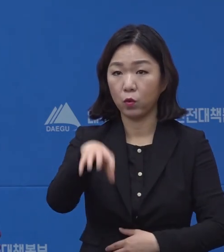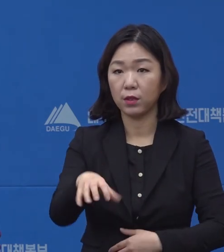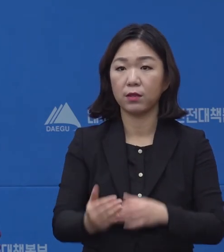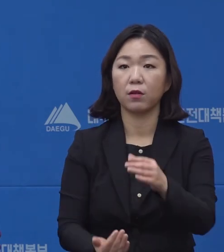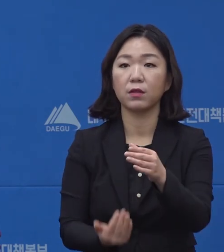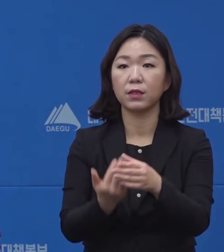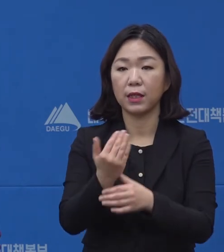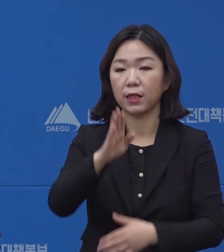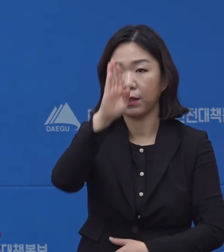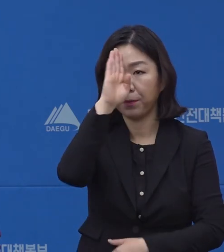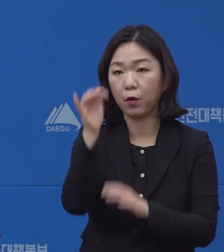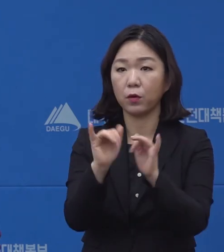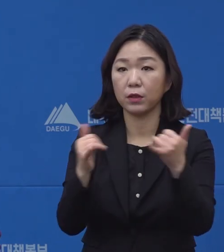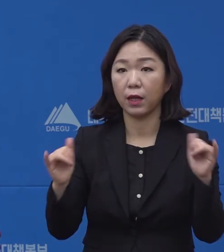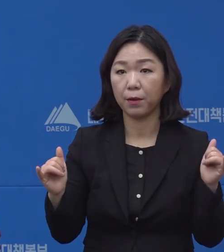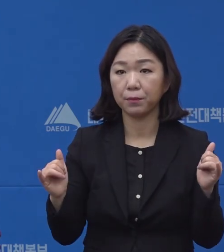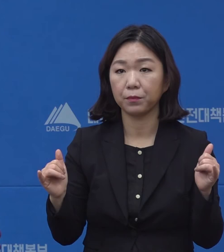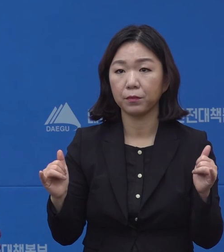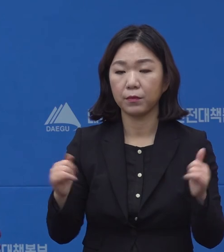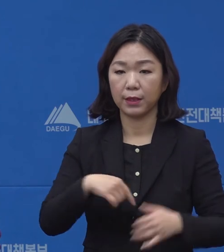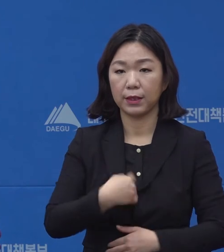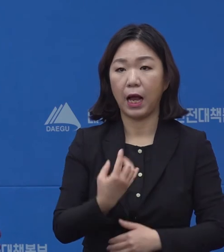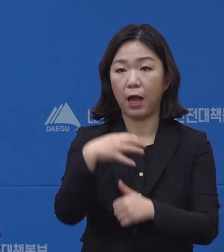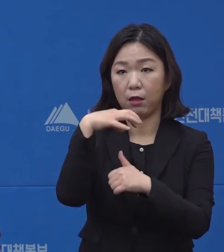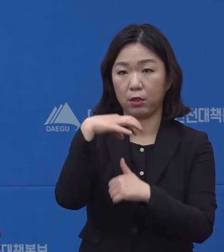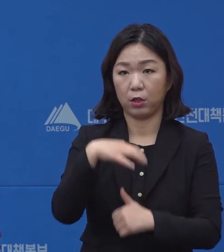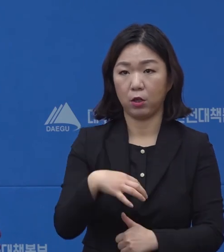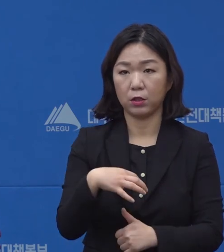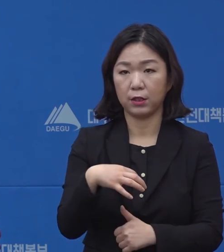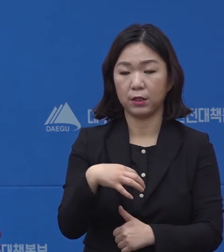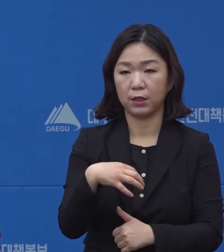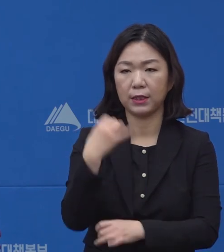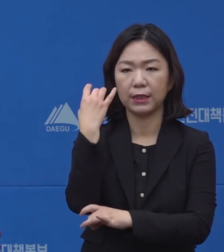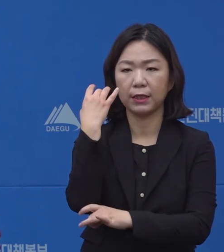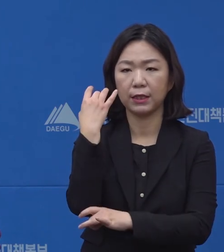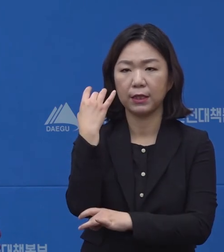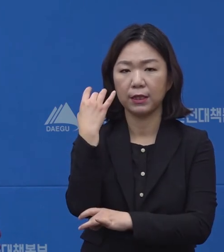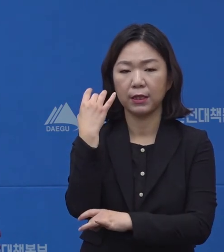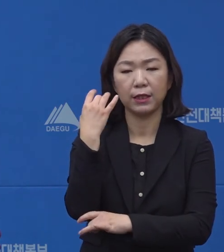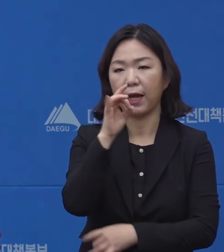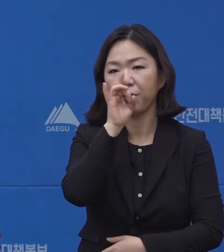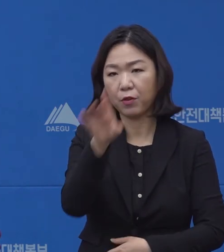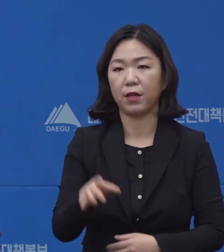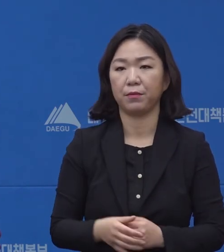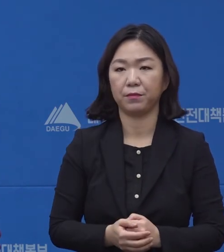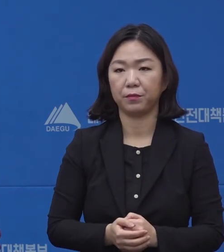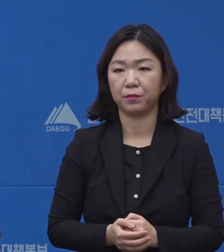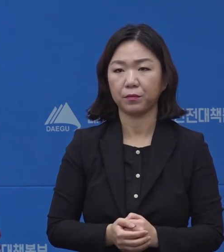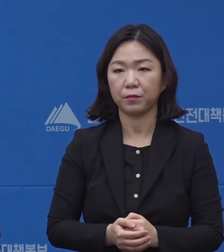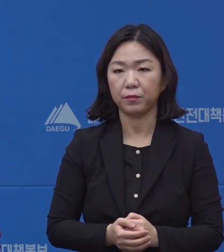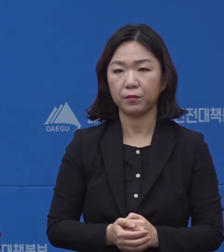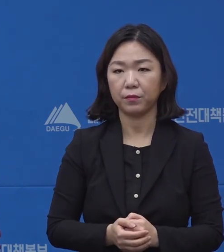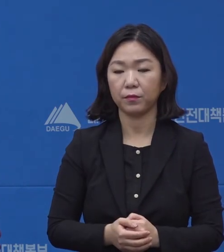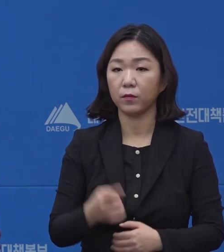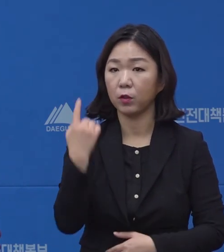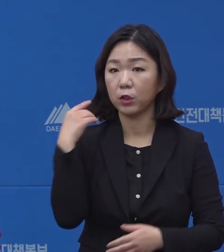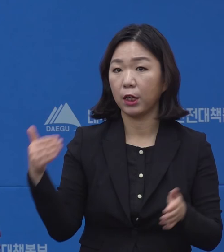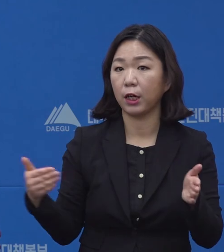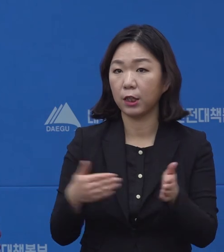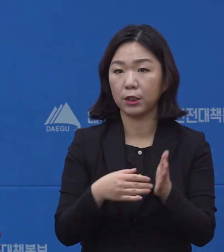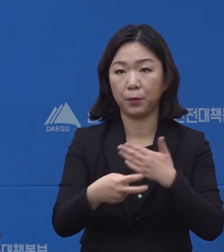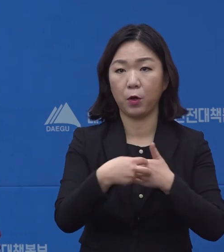발생한 확진 환자에 대해서는 자가격리를 원칙적으로 불허합니다. 어제까지 병원